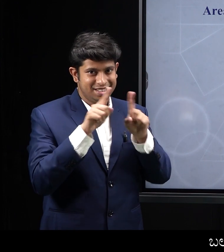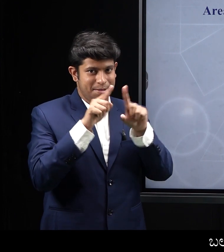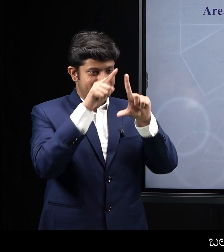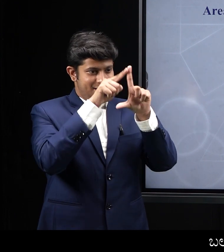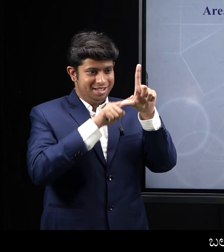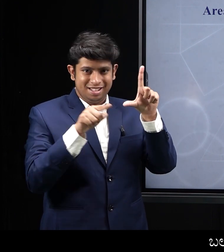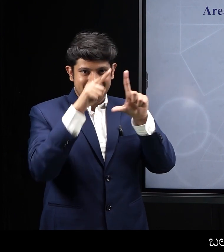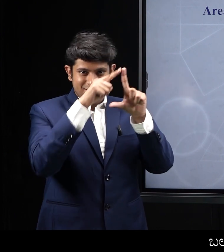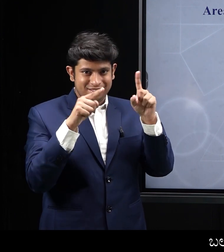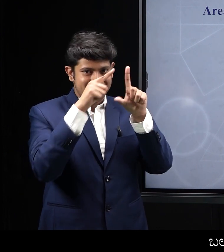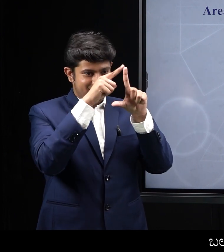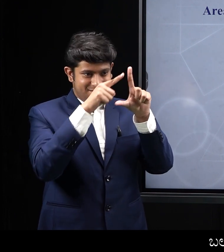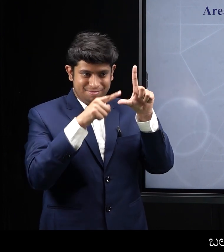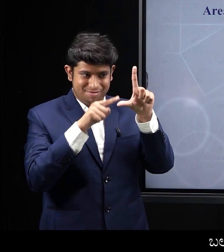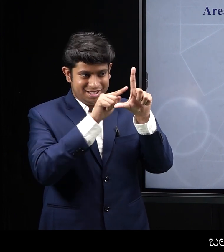ಬಲಕೋನ ತ್ರಿಕೋನದ ಪ್ರದೇಶ.